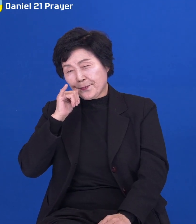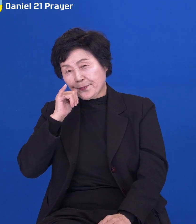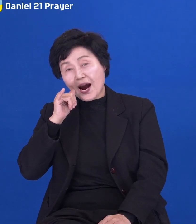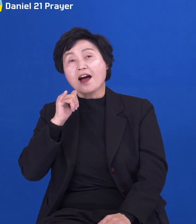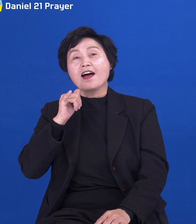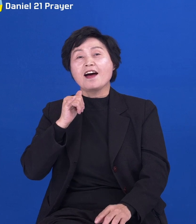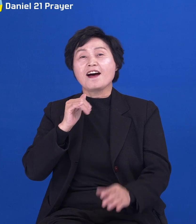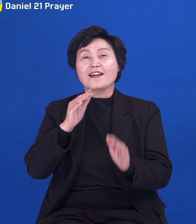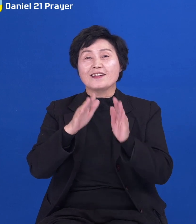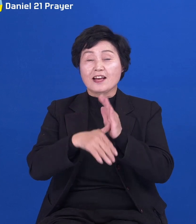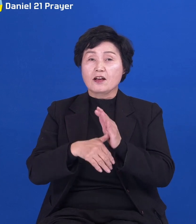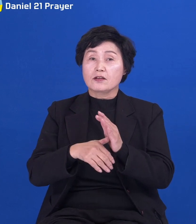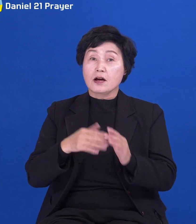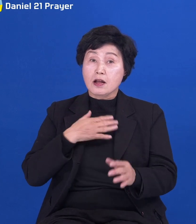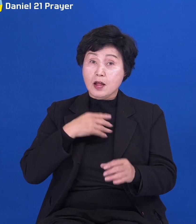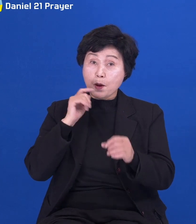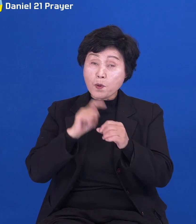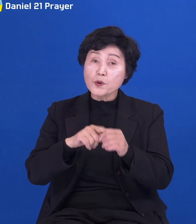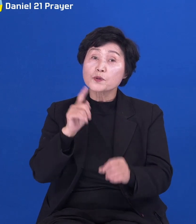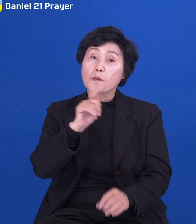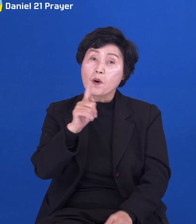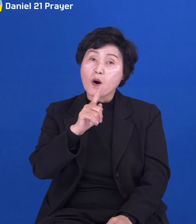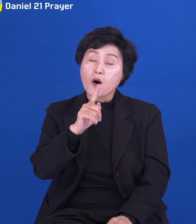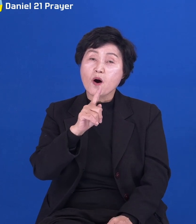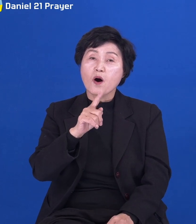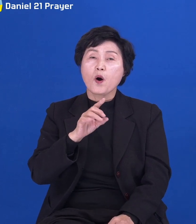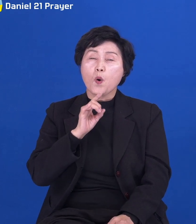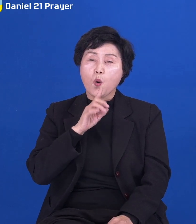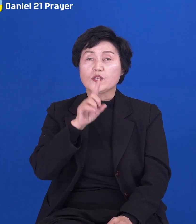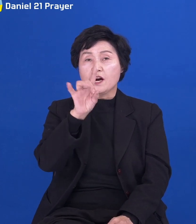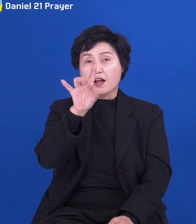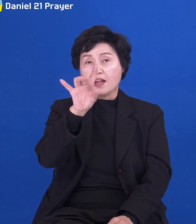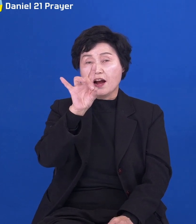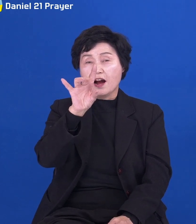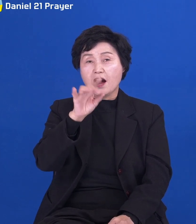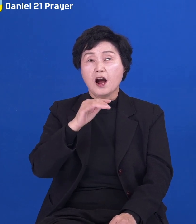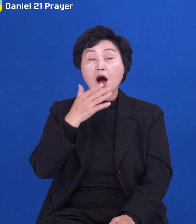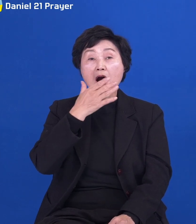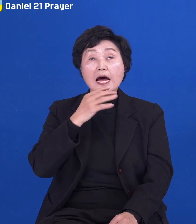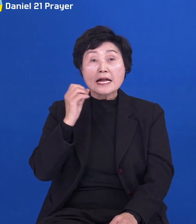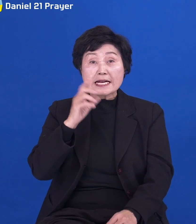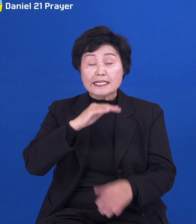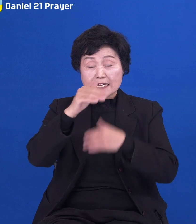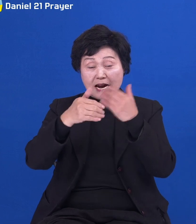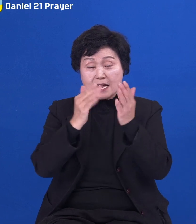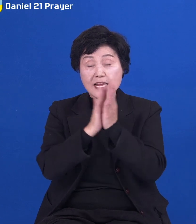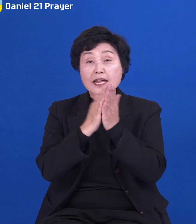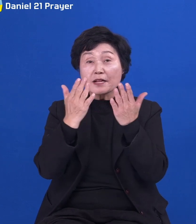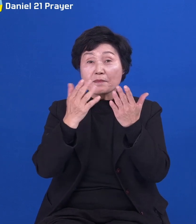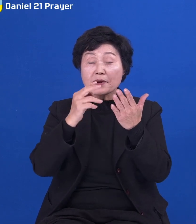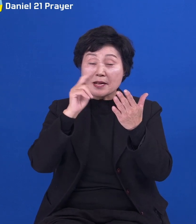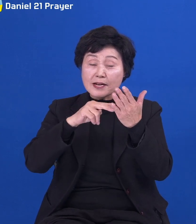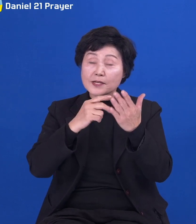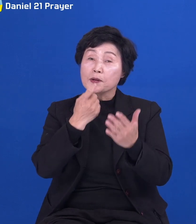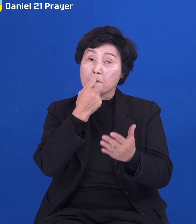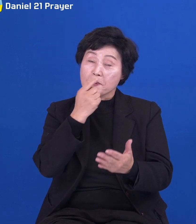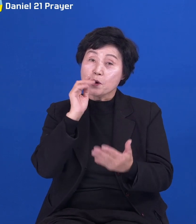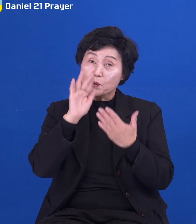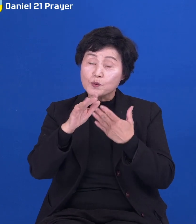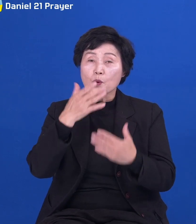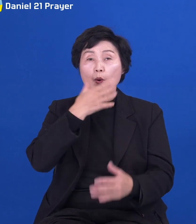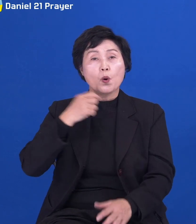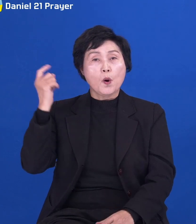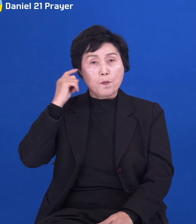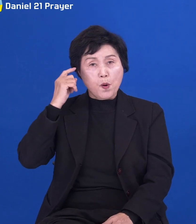그때 저의 목적은 오직 하나예요. 말씀을 배워서 복음을 안고 다시 북한으로 돌아가자 하는 것이 구호였어요. 한국으로 가자가